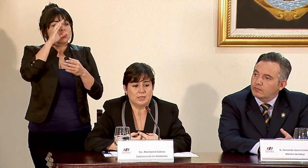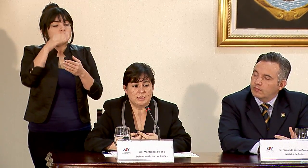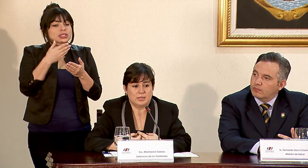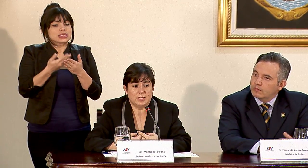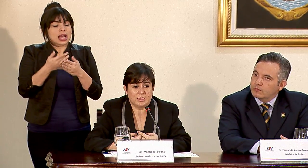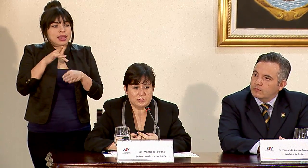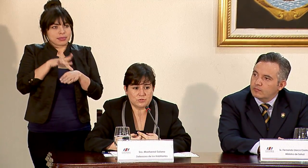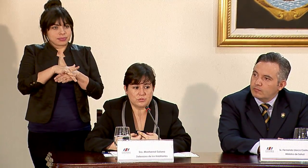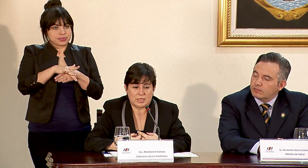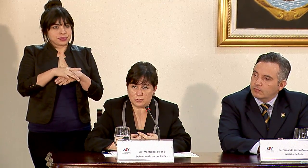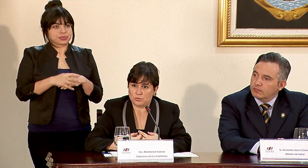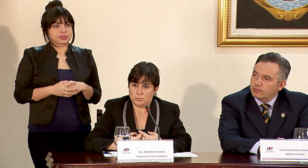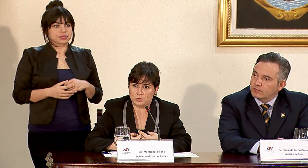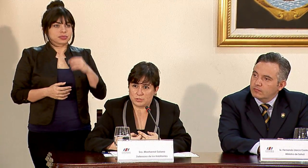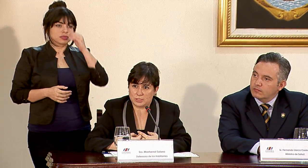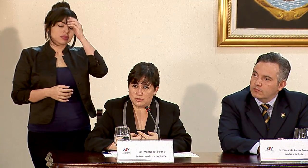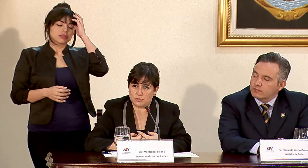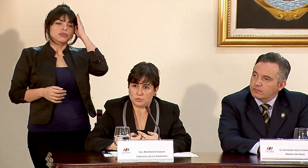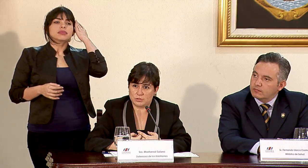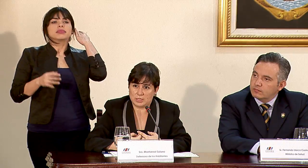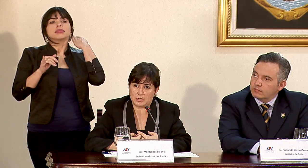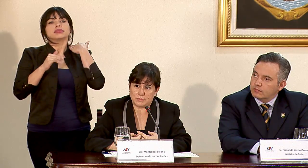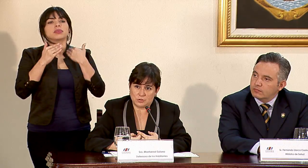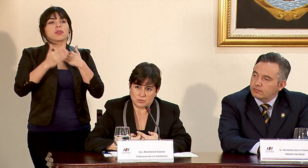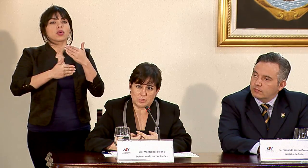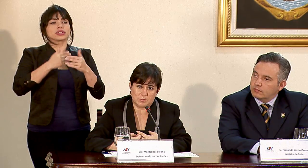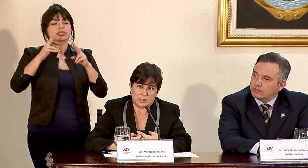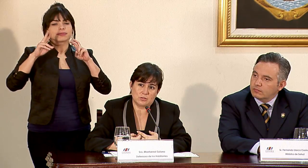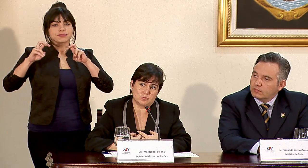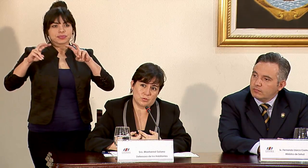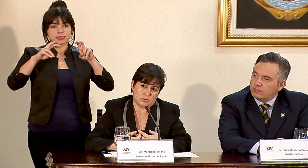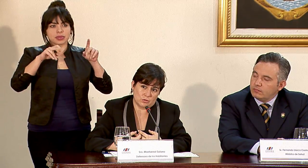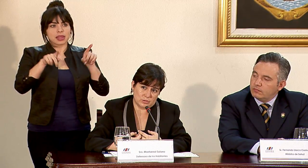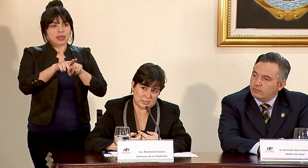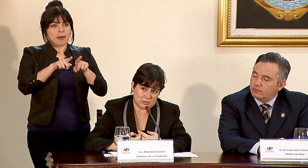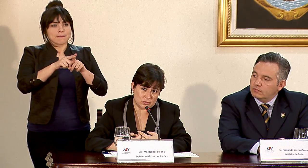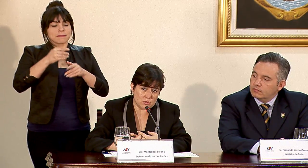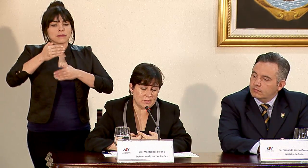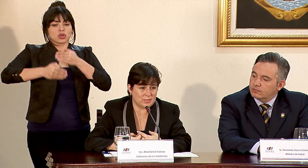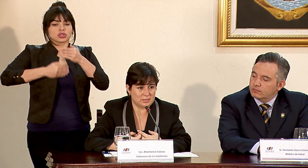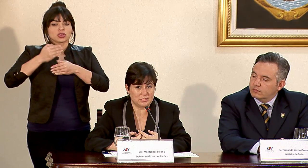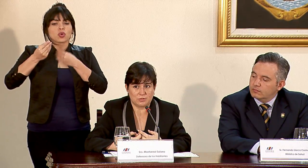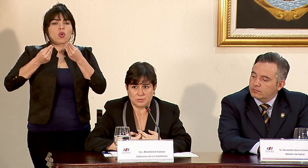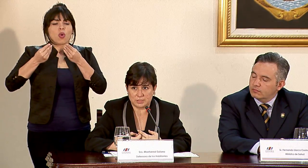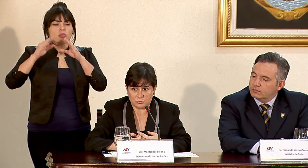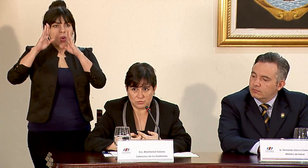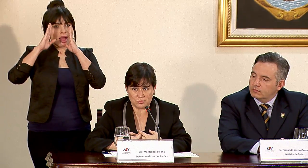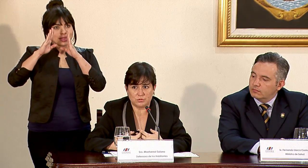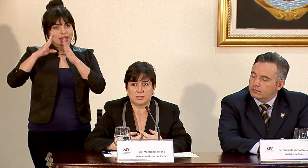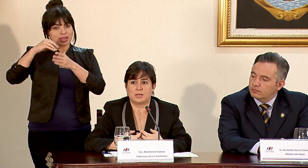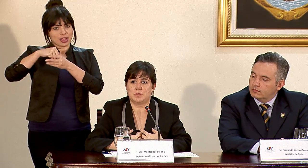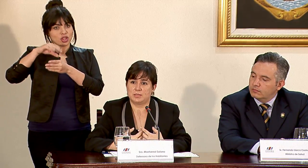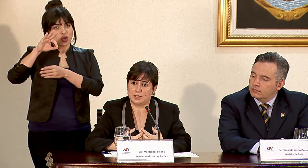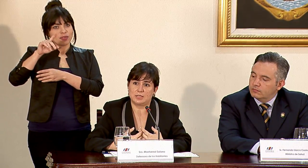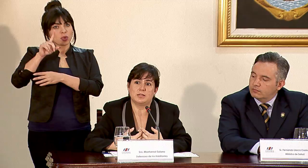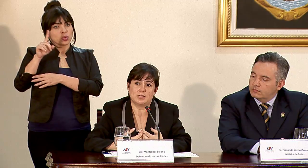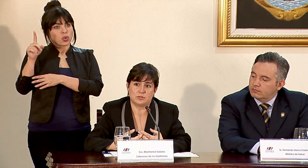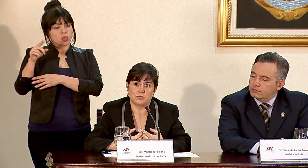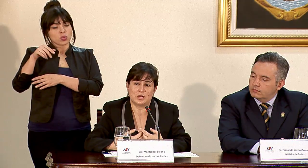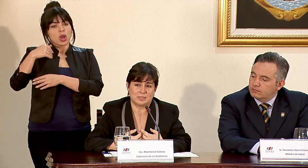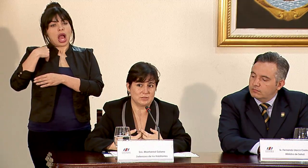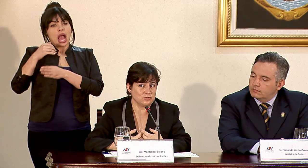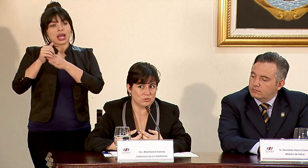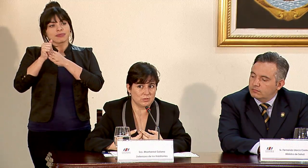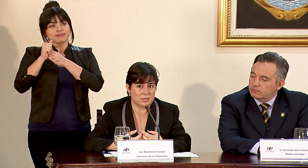En esto se ha hecho un proceso de revisión también de los protocolos de atención a partir del 911, que mantiene el